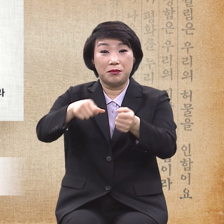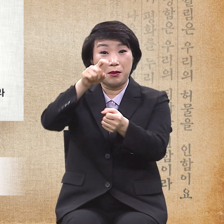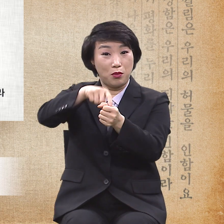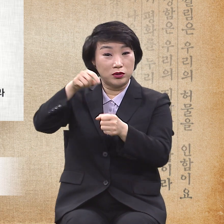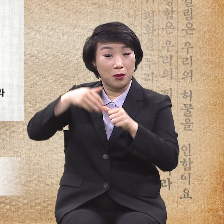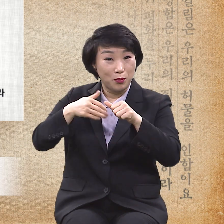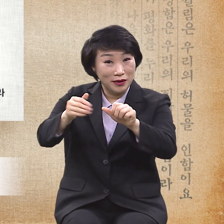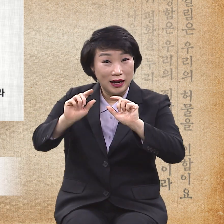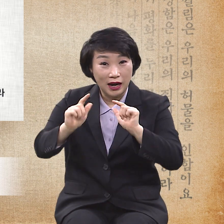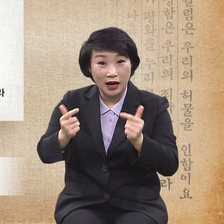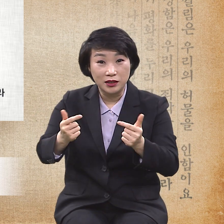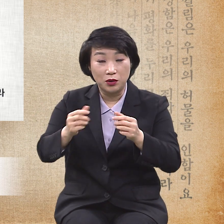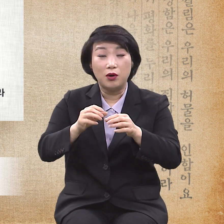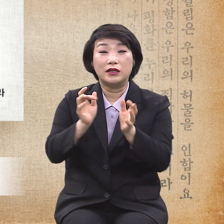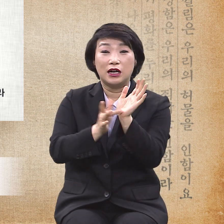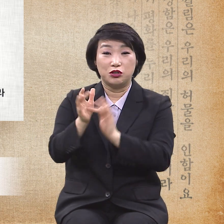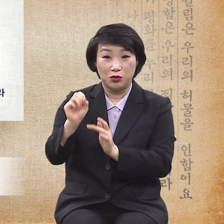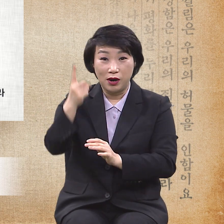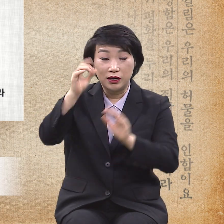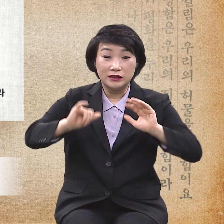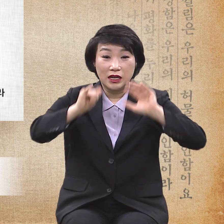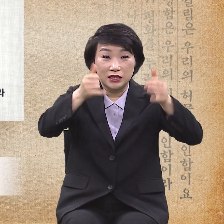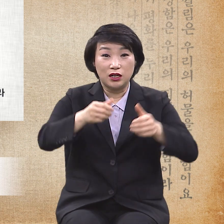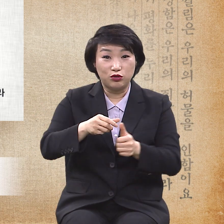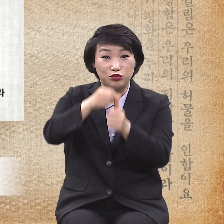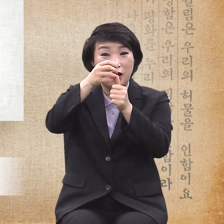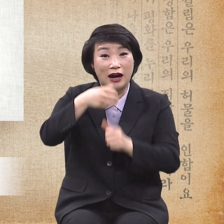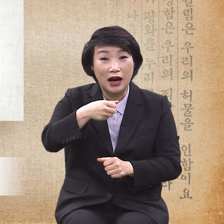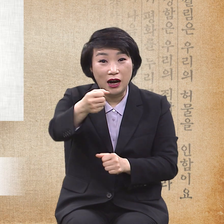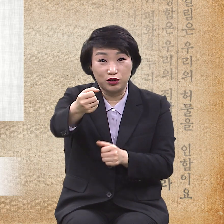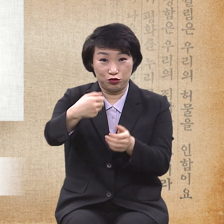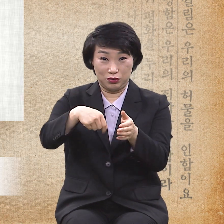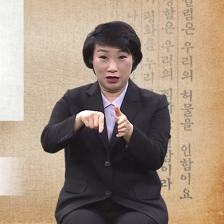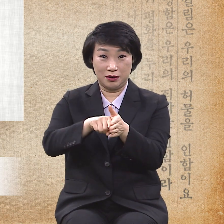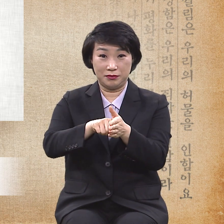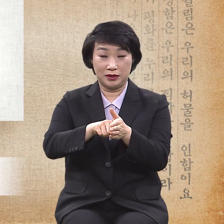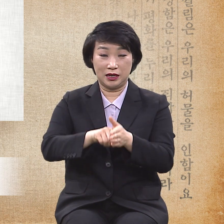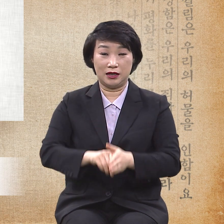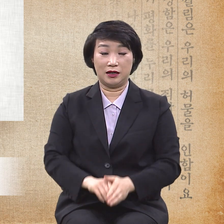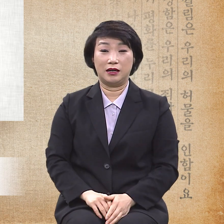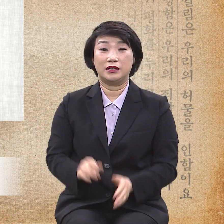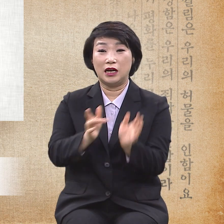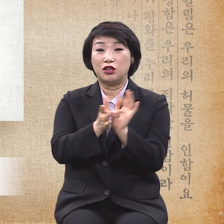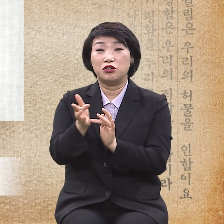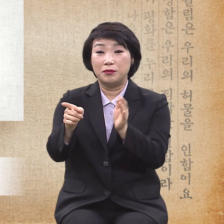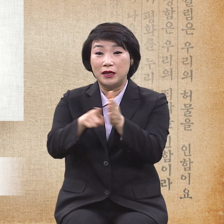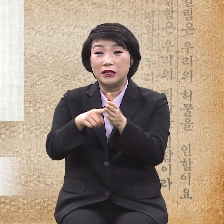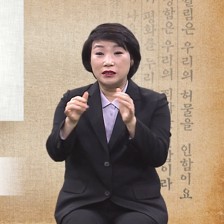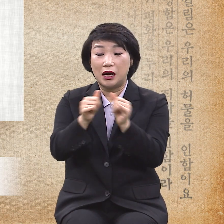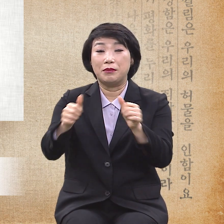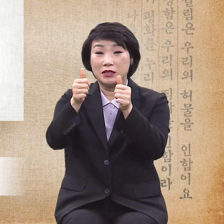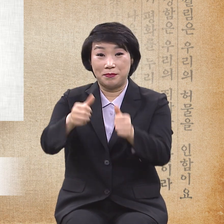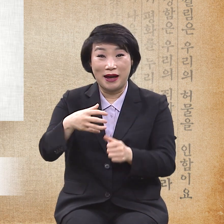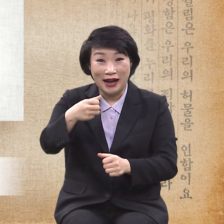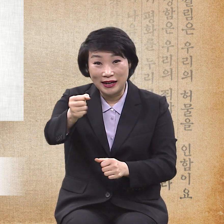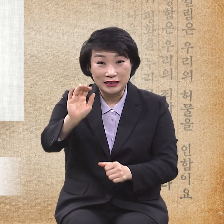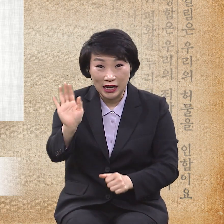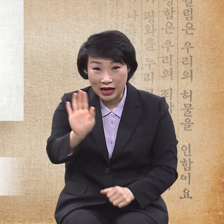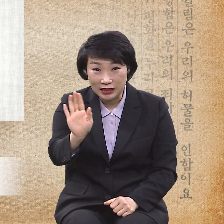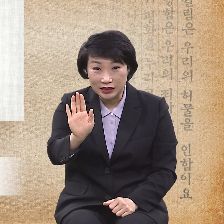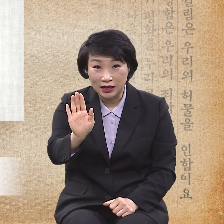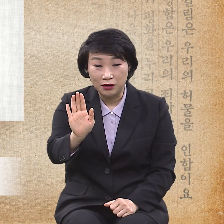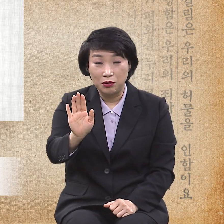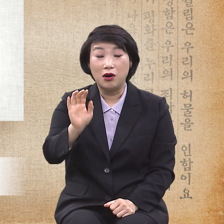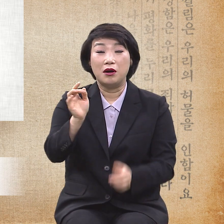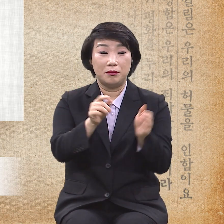심판하려 하심이 아니요 저로 말미암아 세상이 구원을 받게 하려 하심이라. 저를 믿는 자는 심판을 받지 아니하는